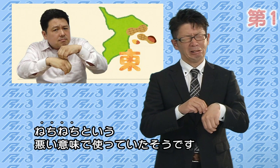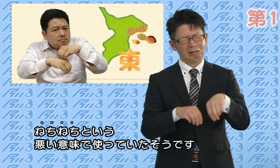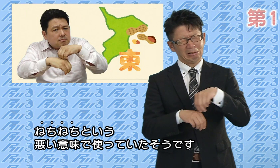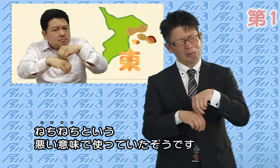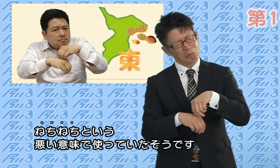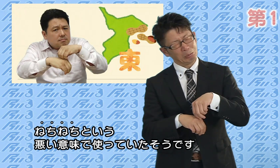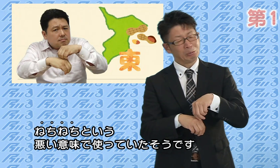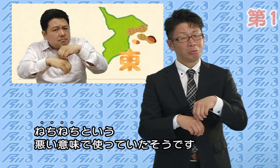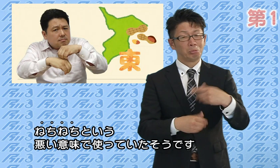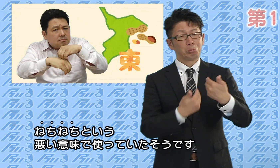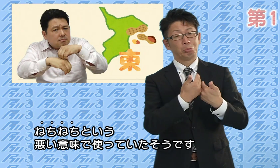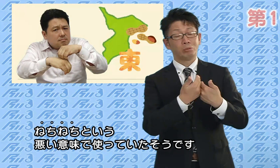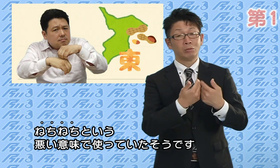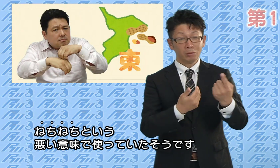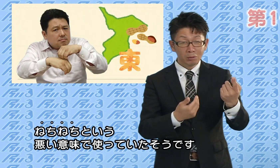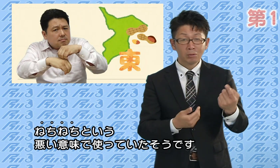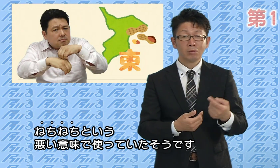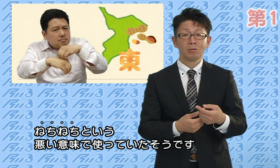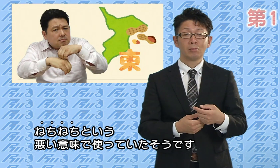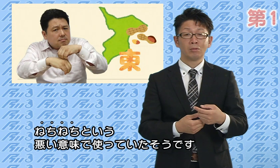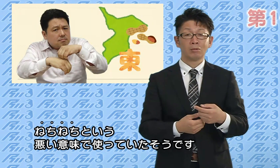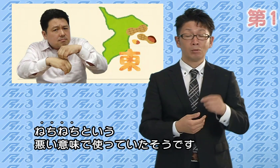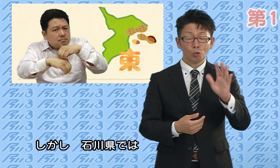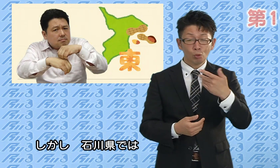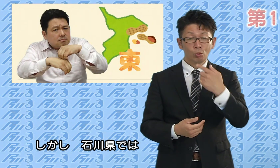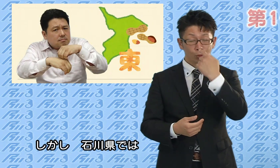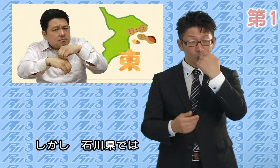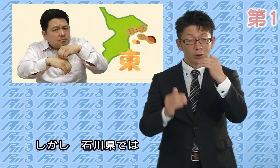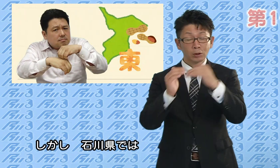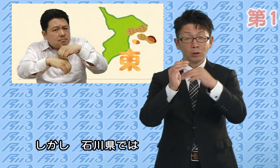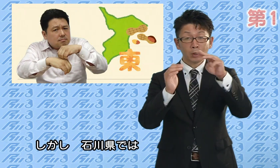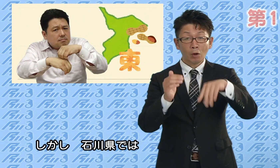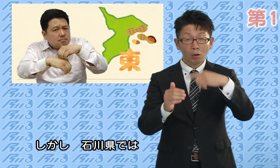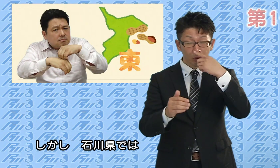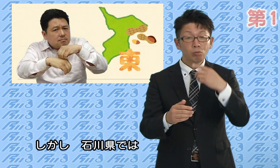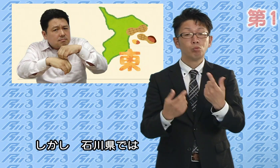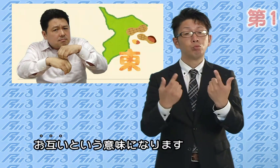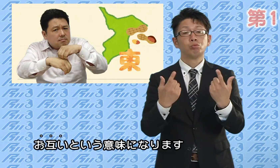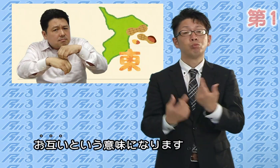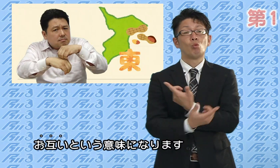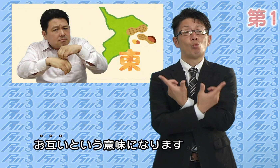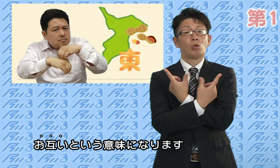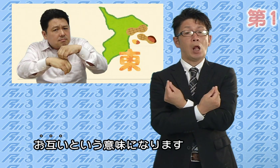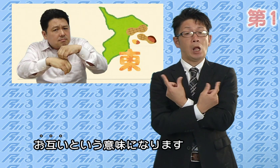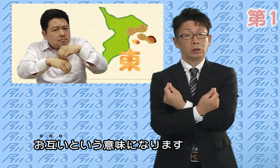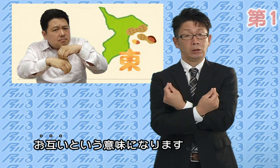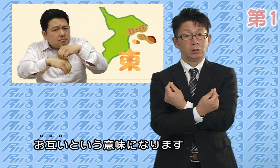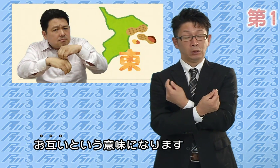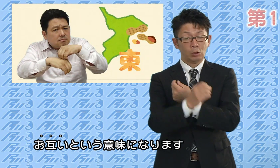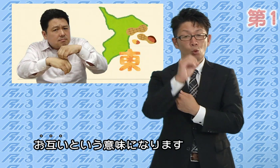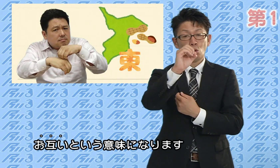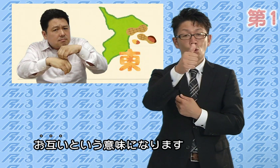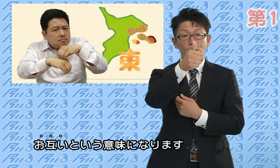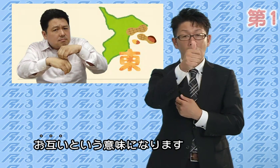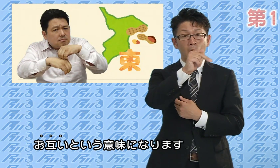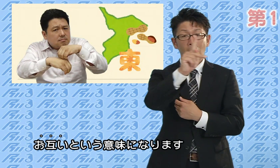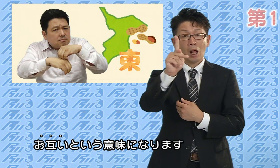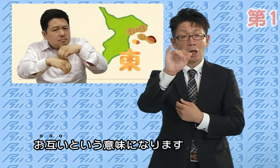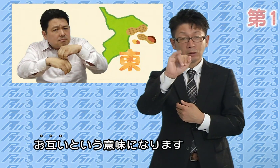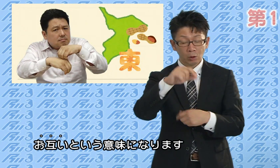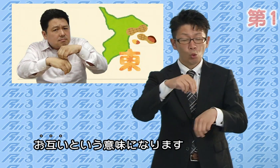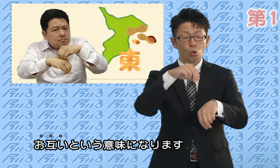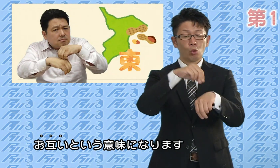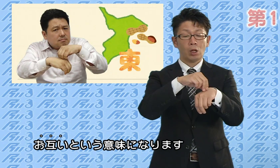という悪い意味で使っていたそうです。しかし石川県ではお互い、